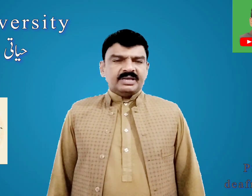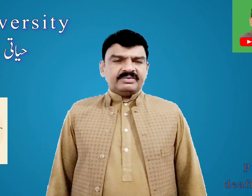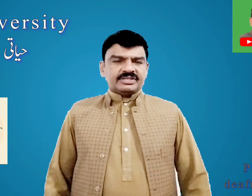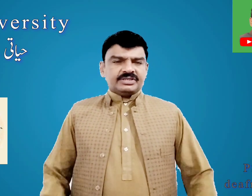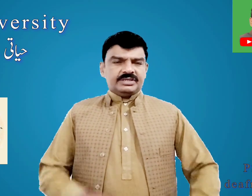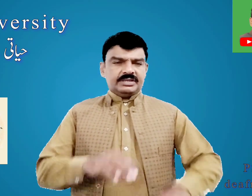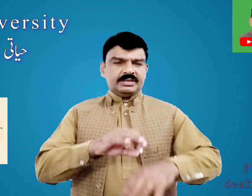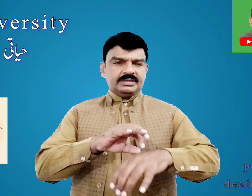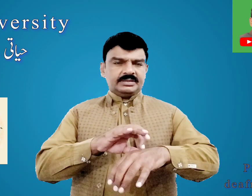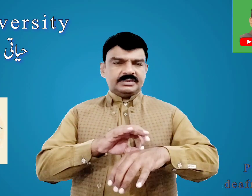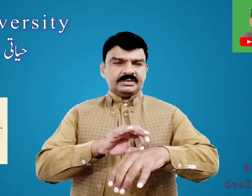बायोडाइवर्सिटी